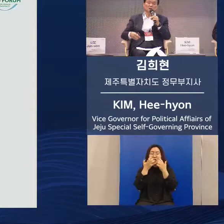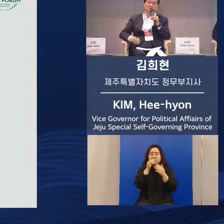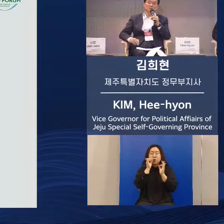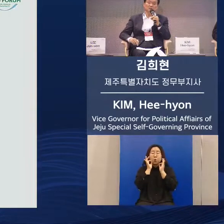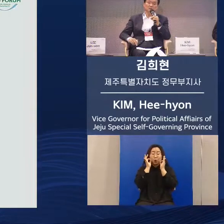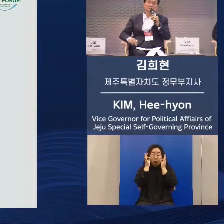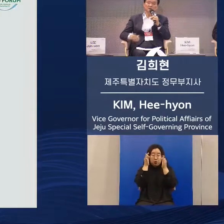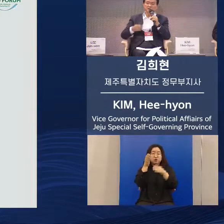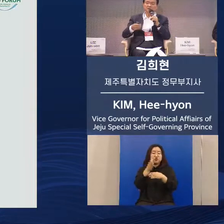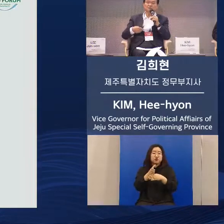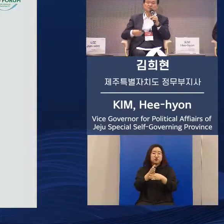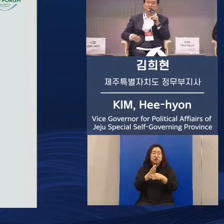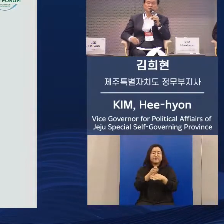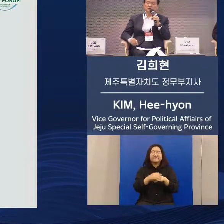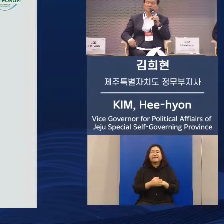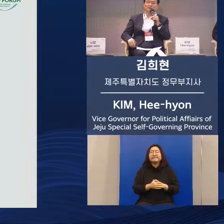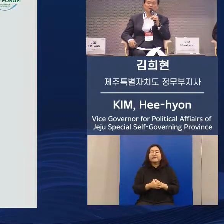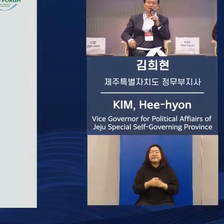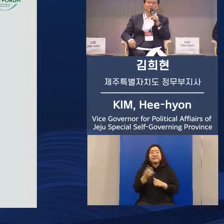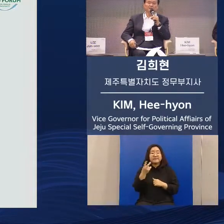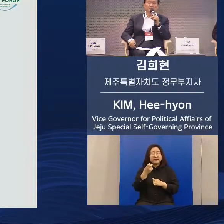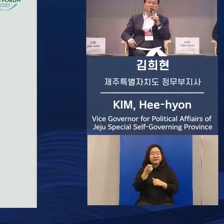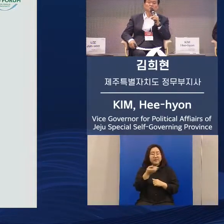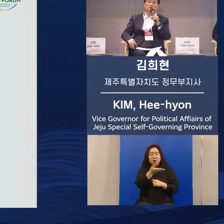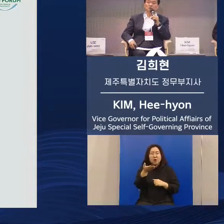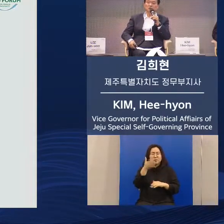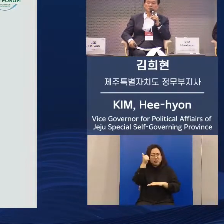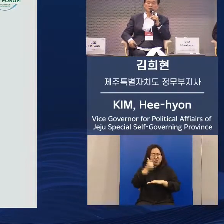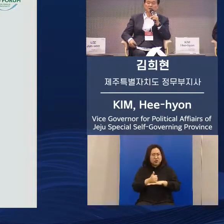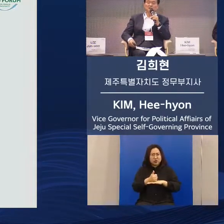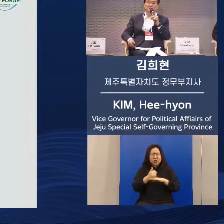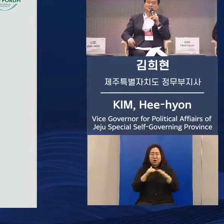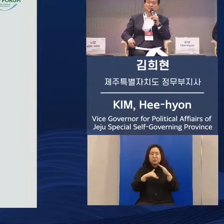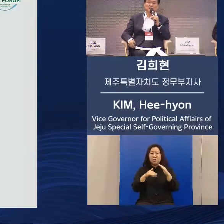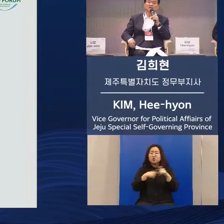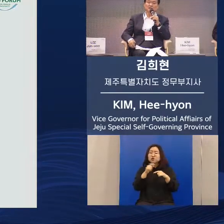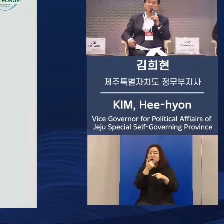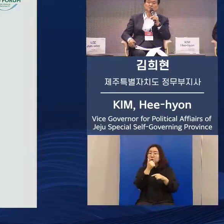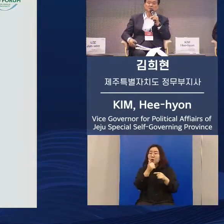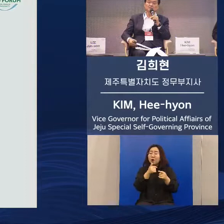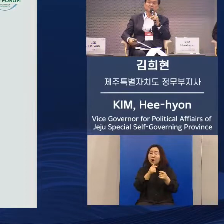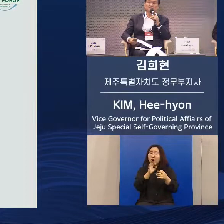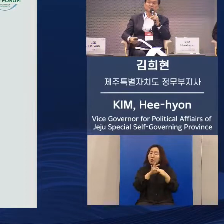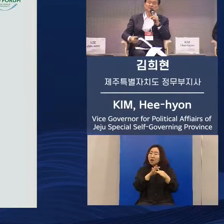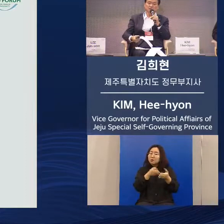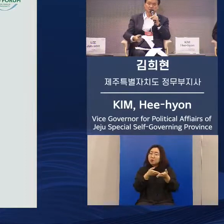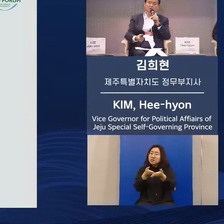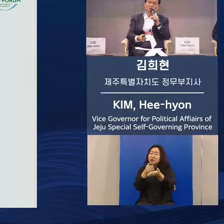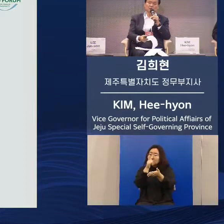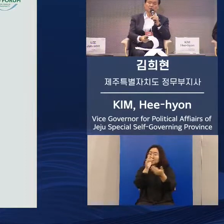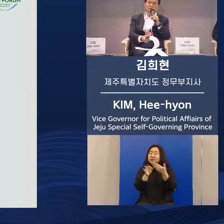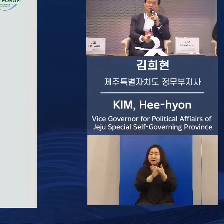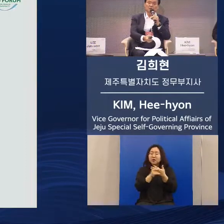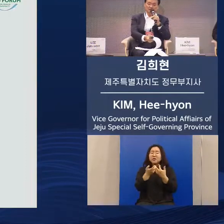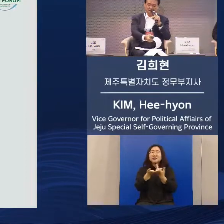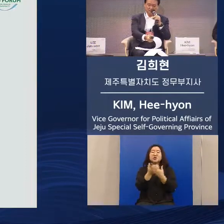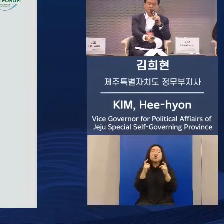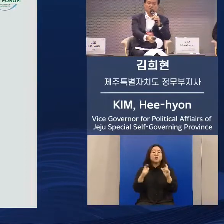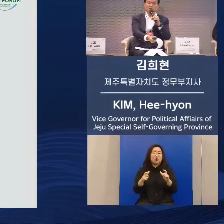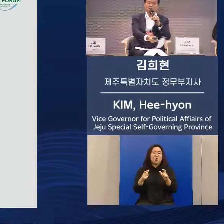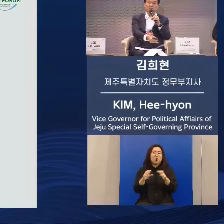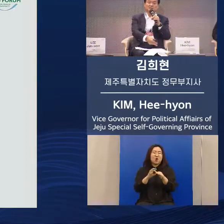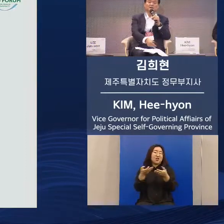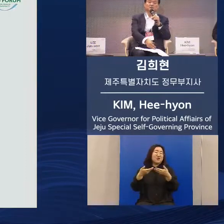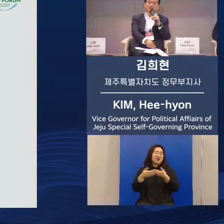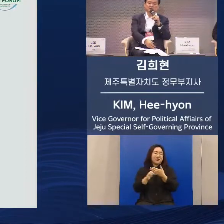많은 노력을 하고 있다는 말씀드리고, 여러분들께서 혹시 나중에 공적 수호 통역 관련해서 제안할 내용들이 있으면 제주도로